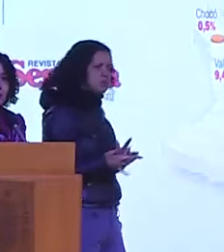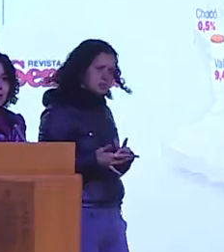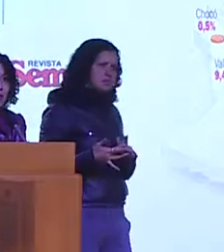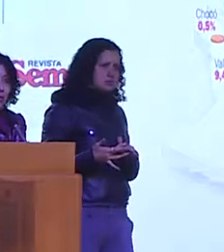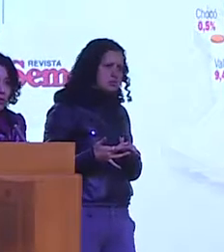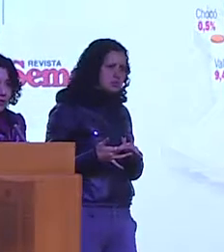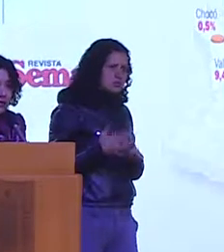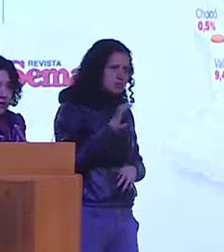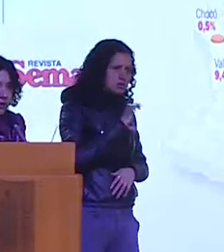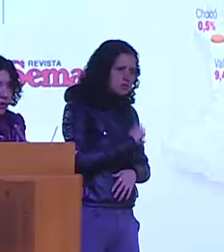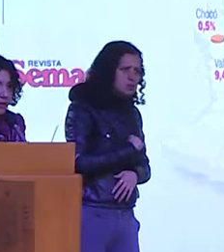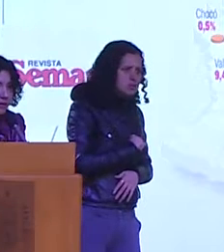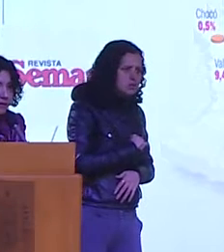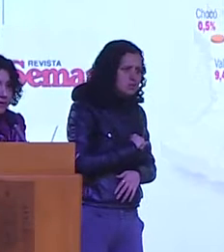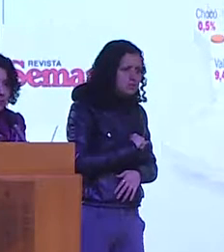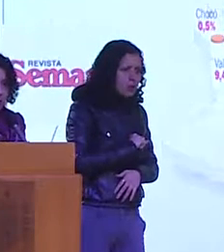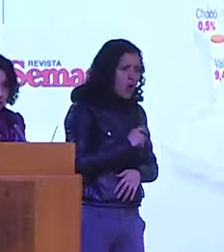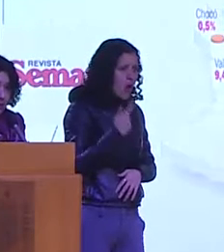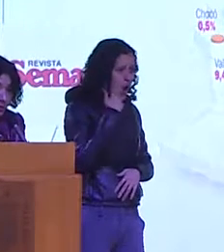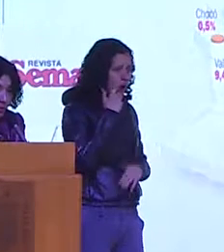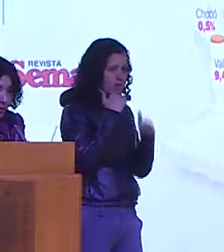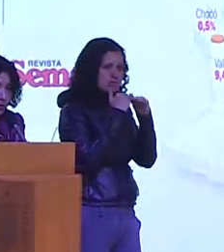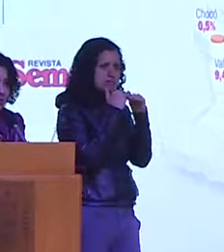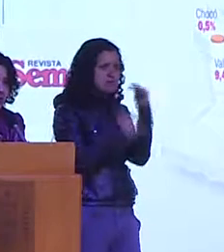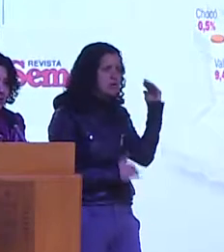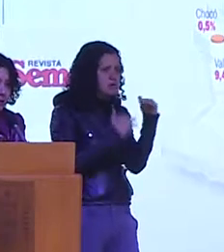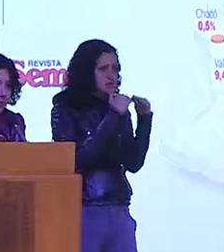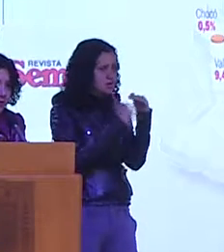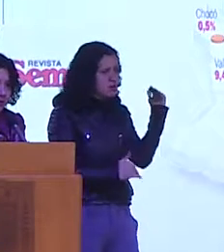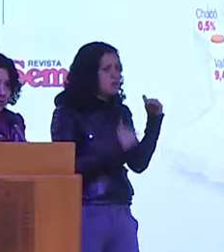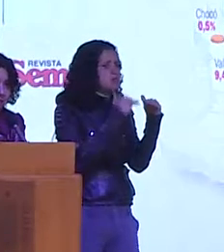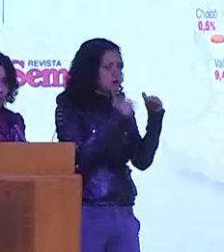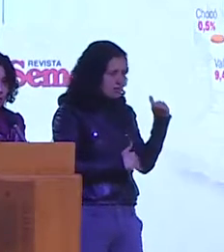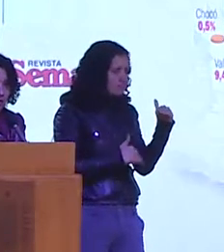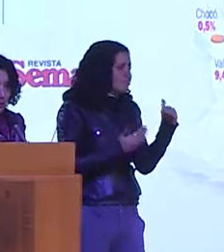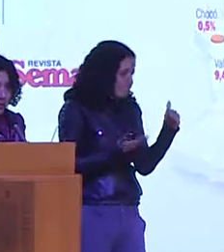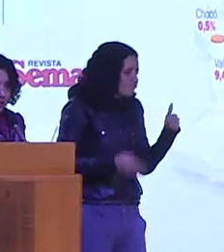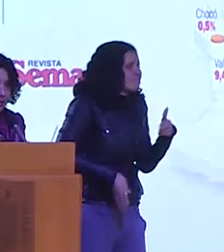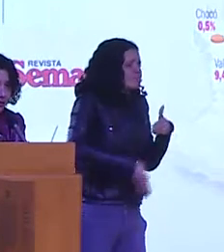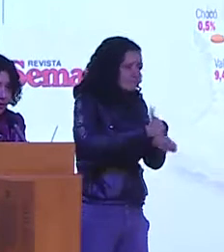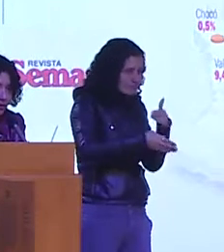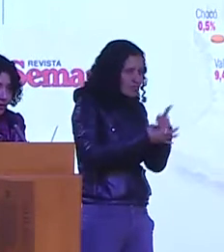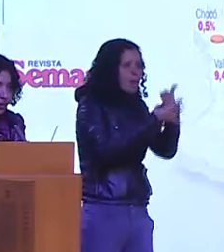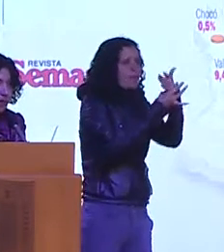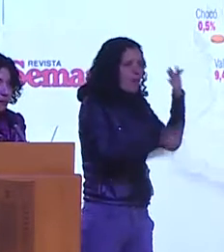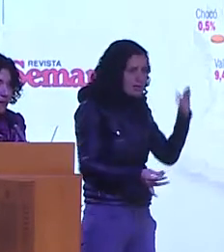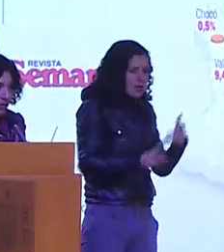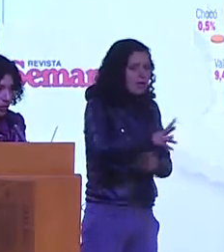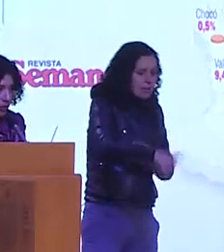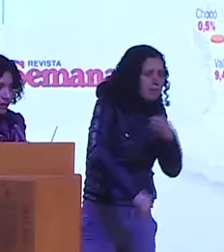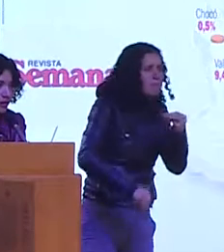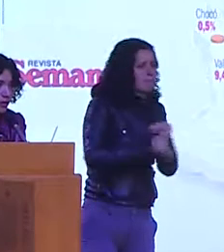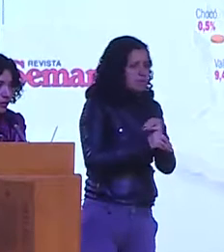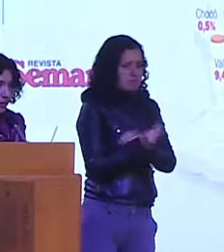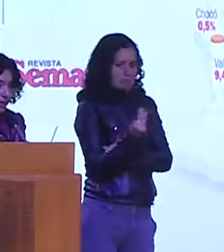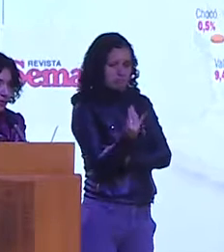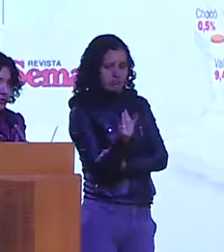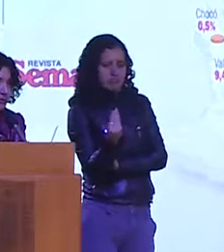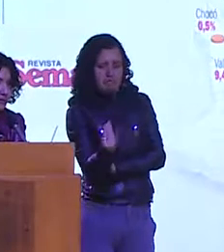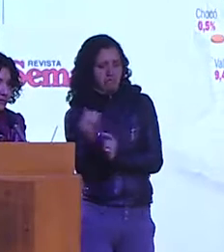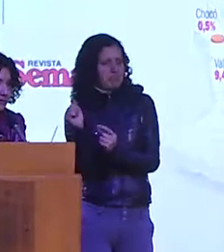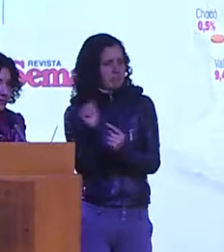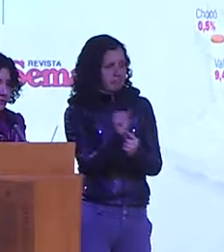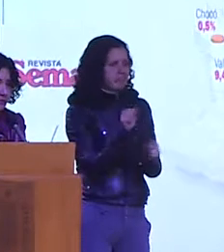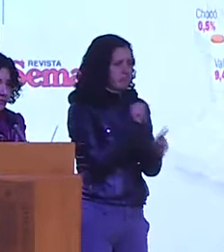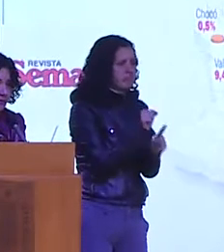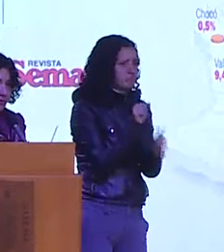dramático. Y con esa desigualdad se reproduce la pobreza, y con esa pobreza la exclusión de millones de colombianos.